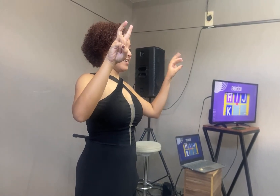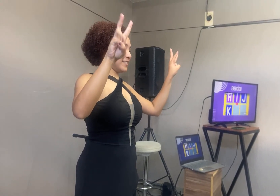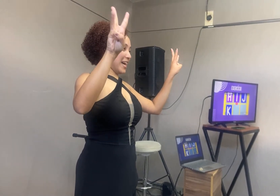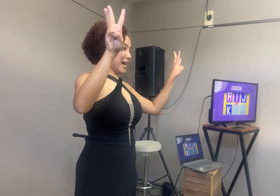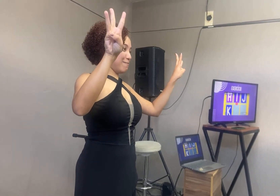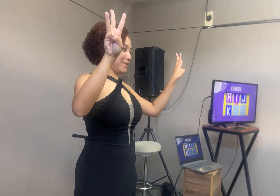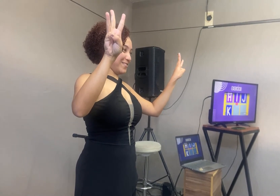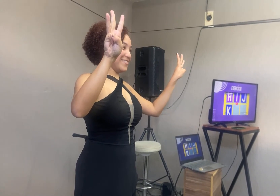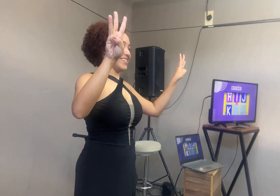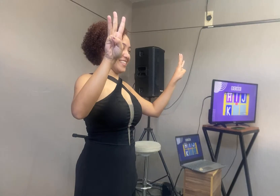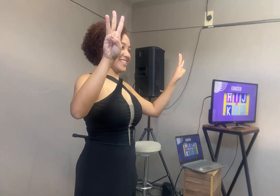W,